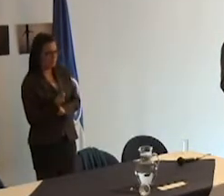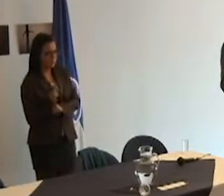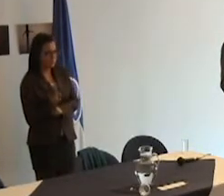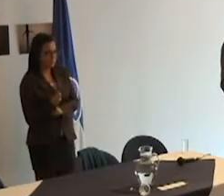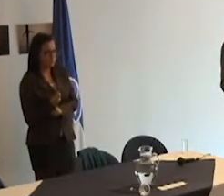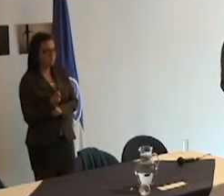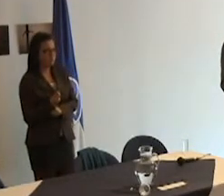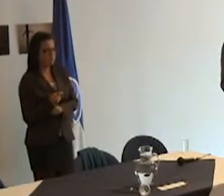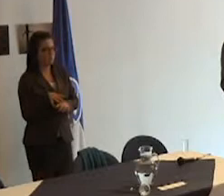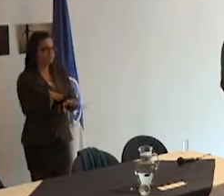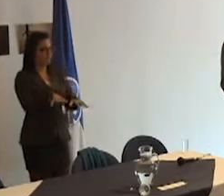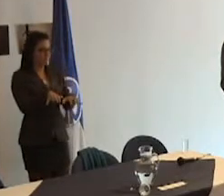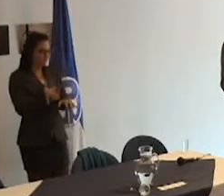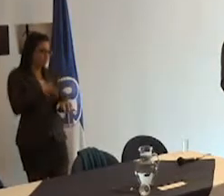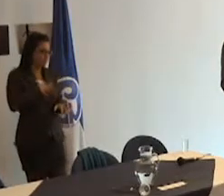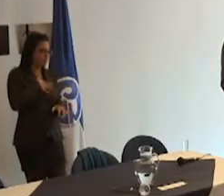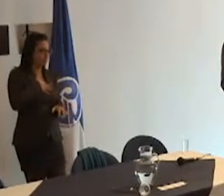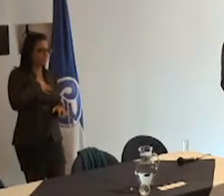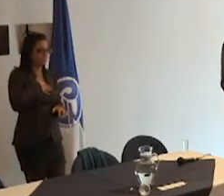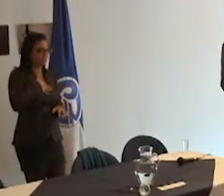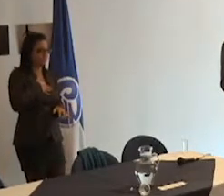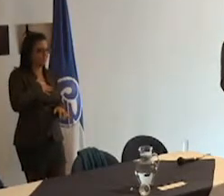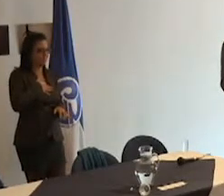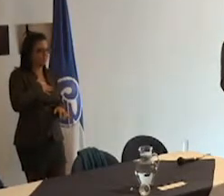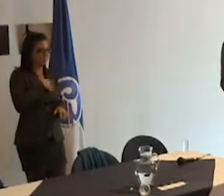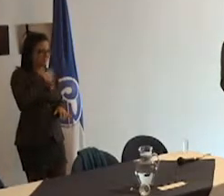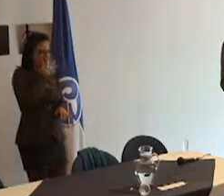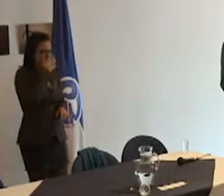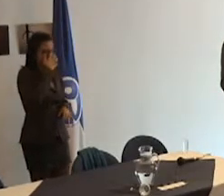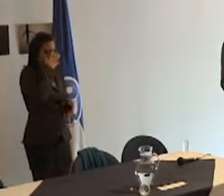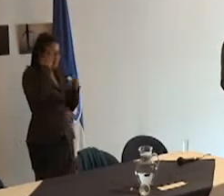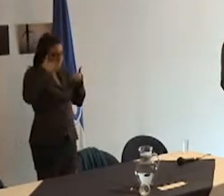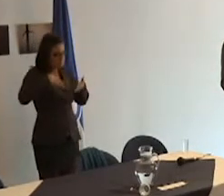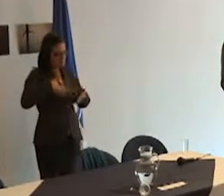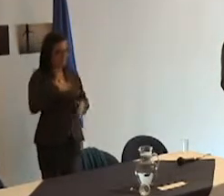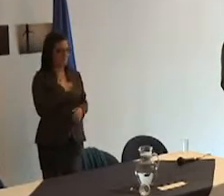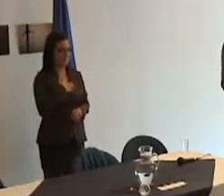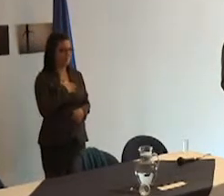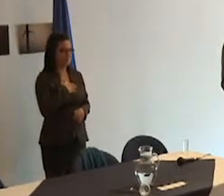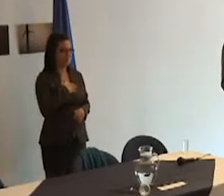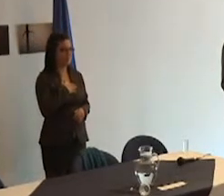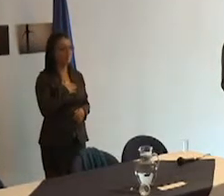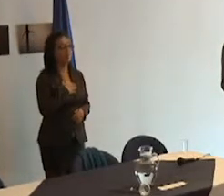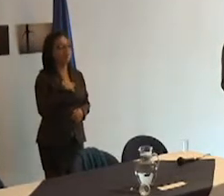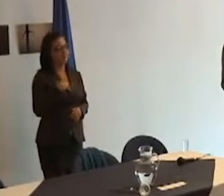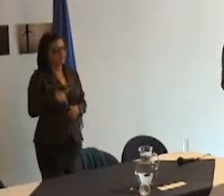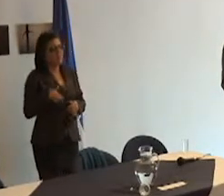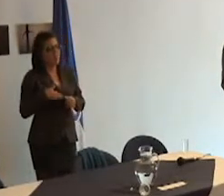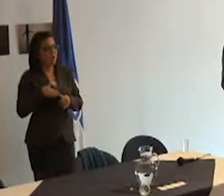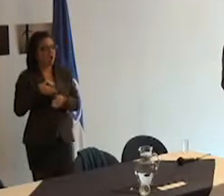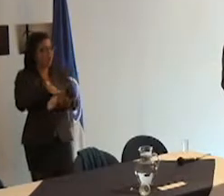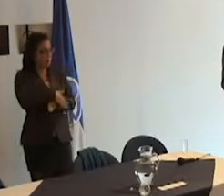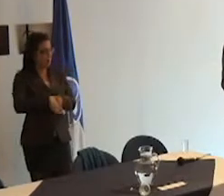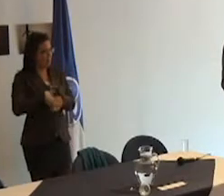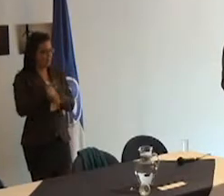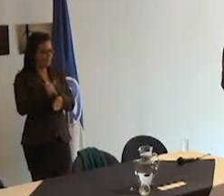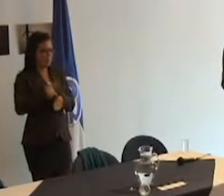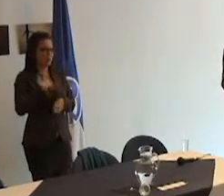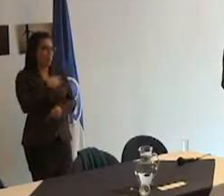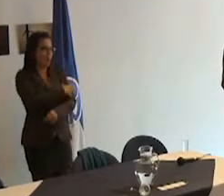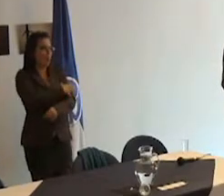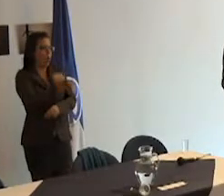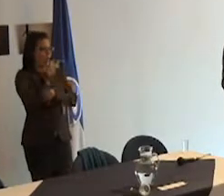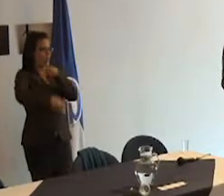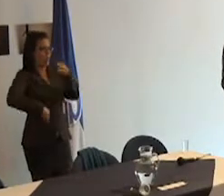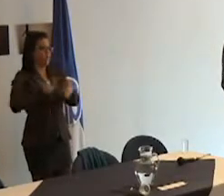el eurocentrismo. Esta mención permite mencionar que América se constituyó en el nuevo escenario del poder mundial a partir